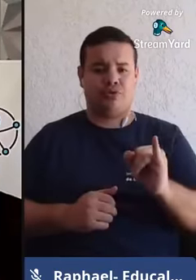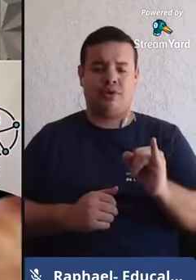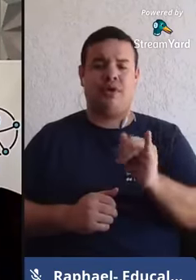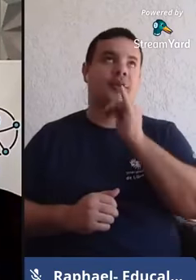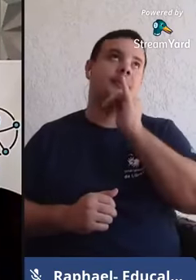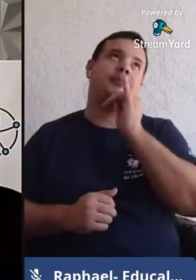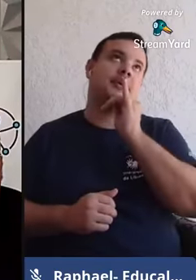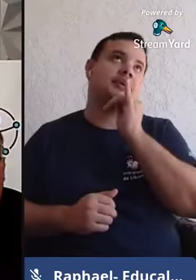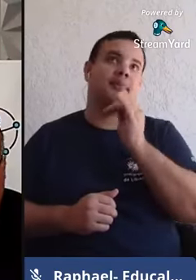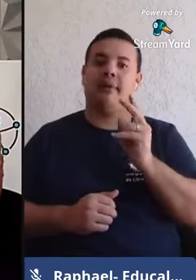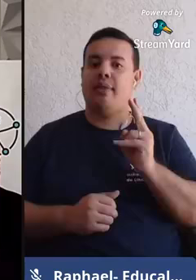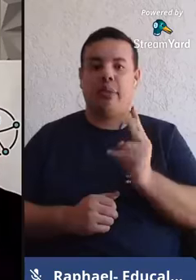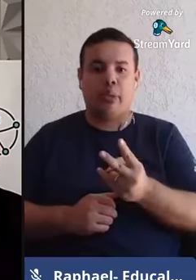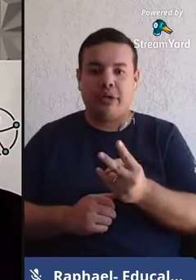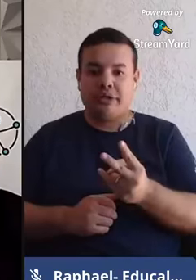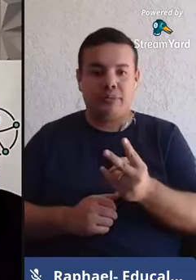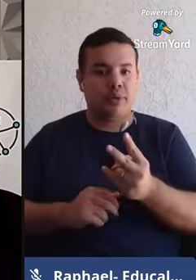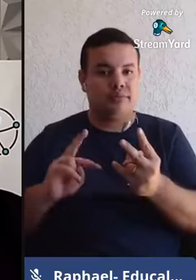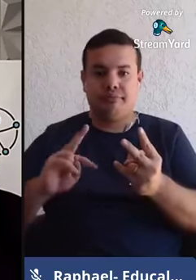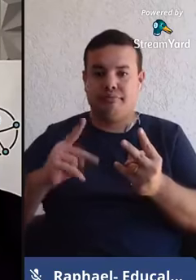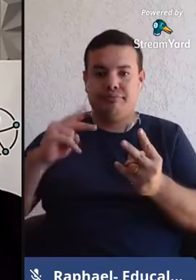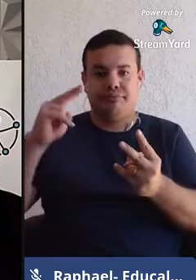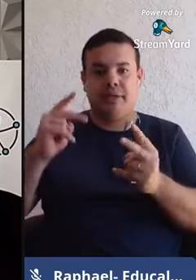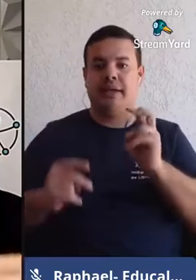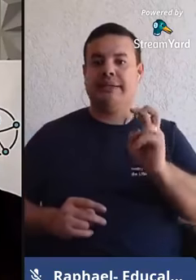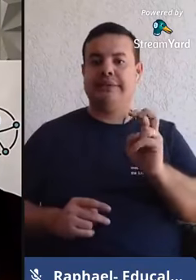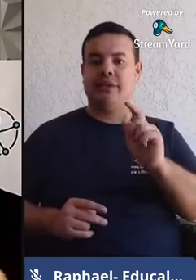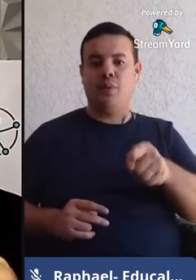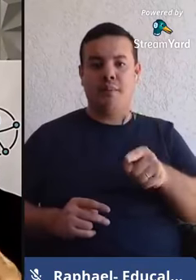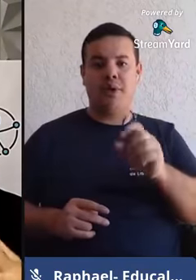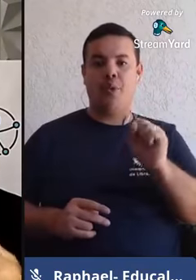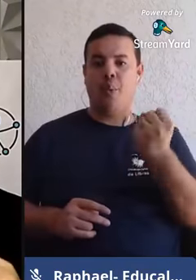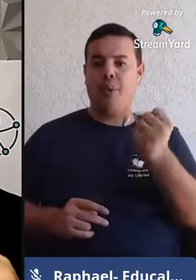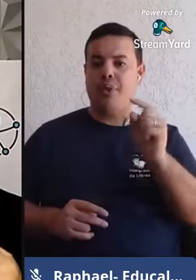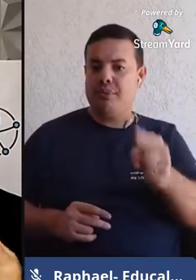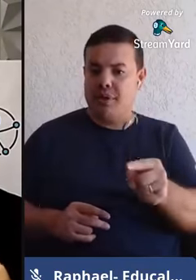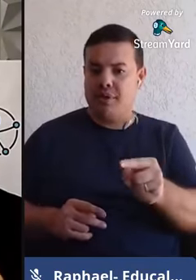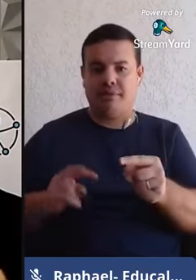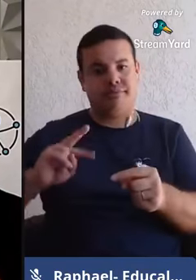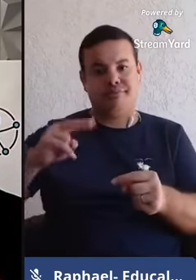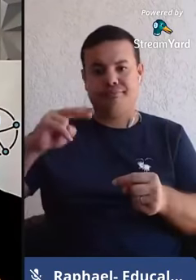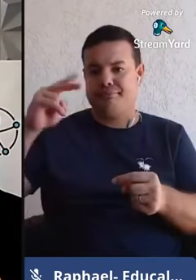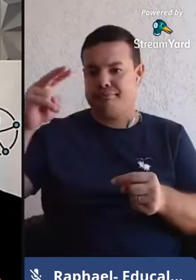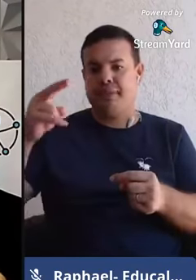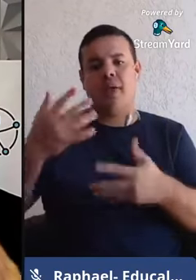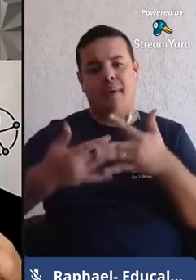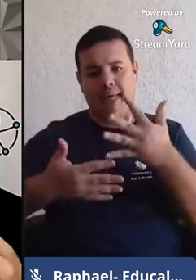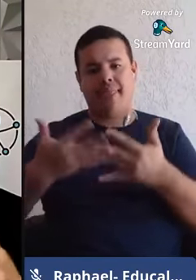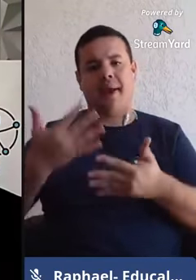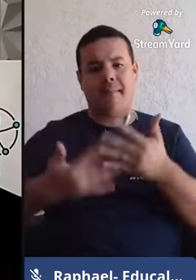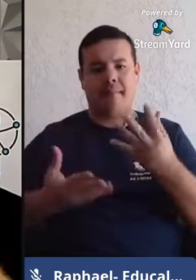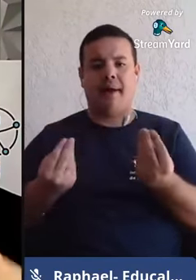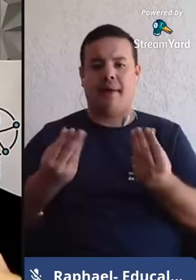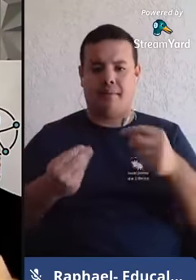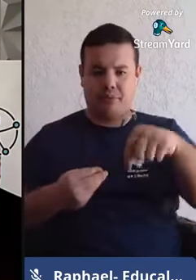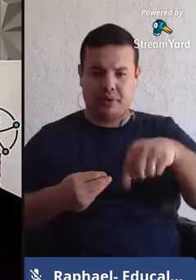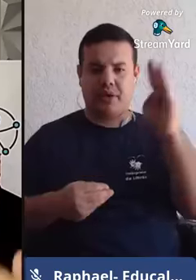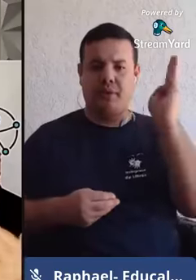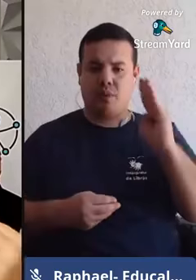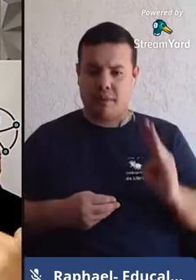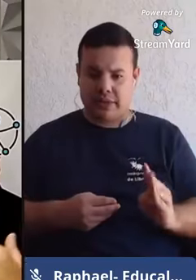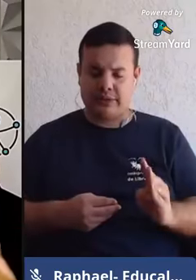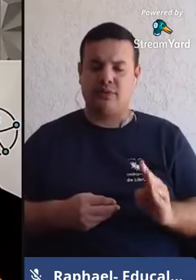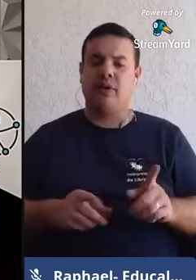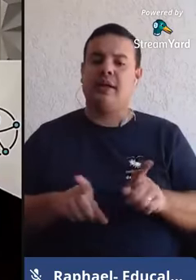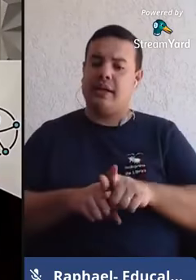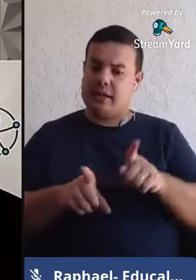lá, R$2.000, custa 5, custa 8. Né? Então, isso atrapalha demais aqui no Brasil. E o comprador, o